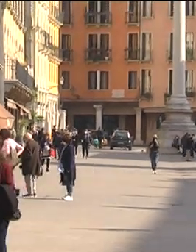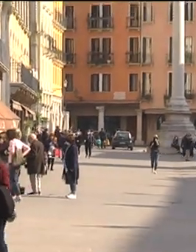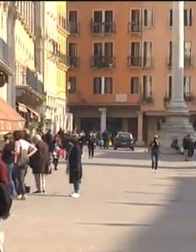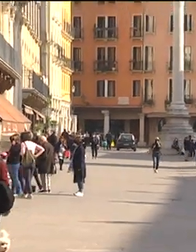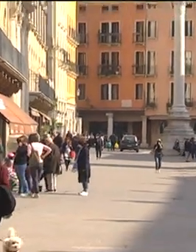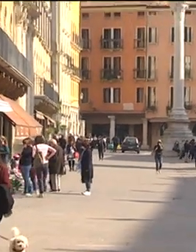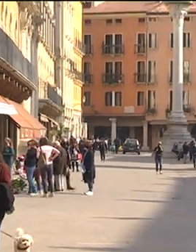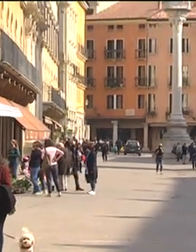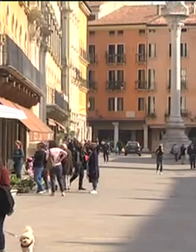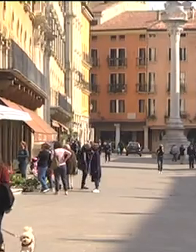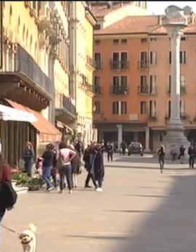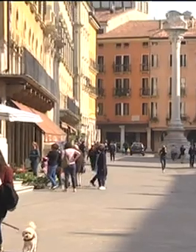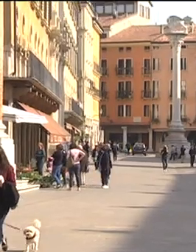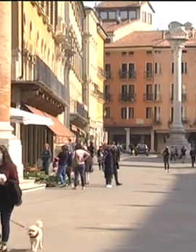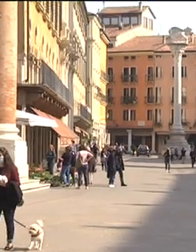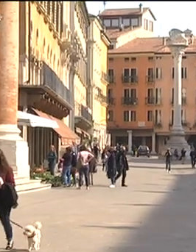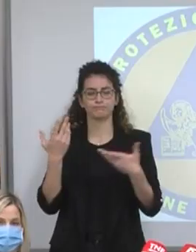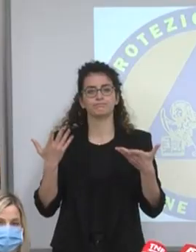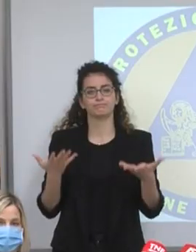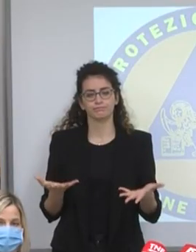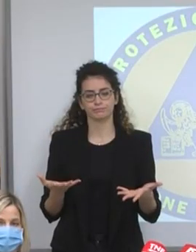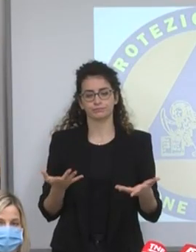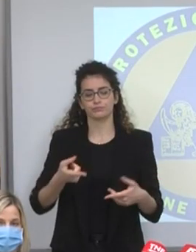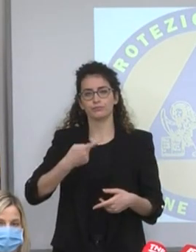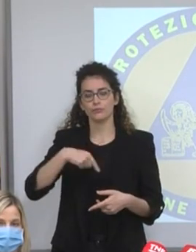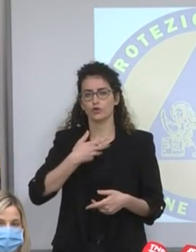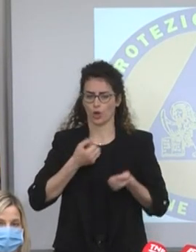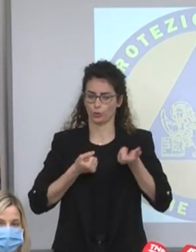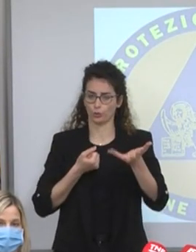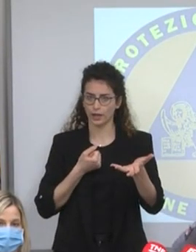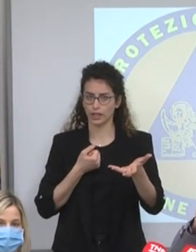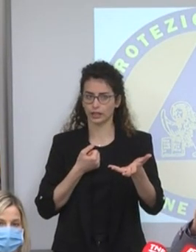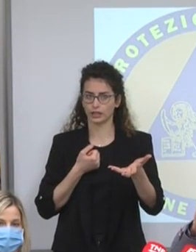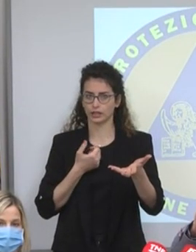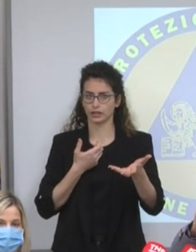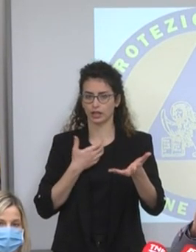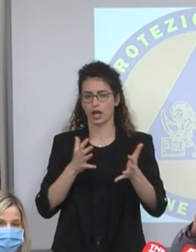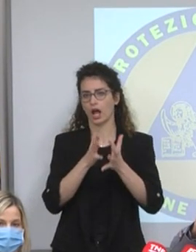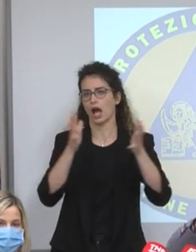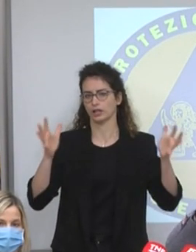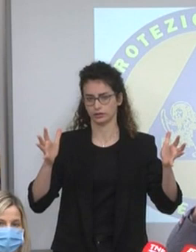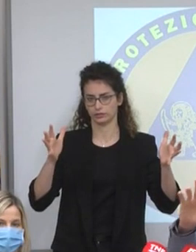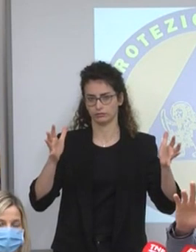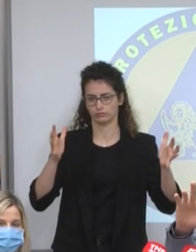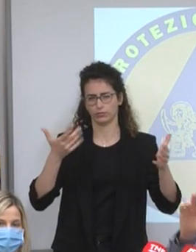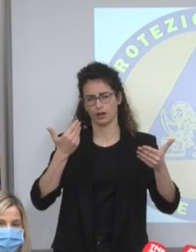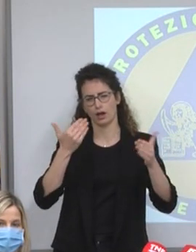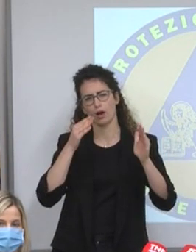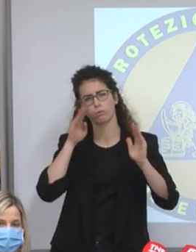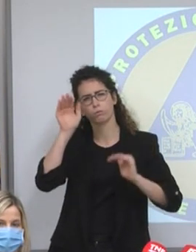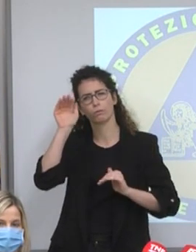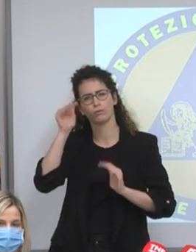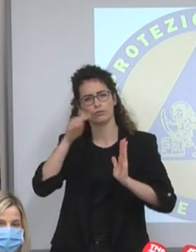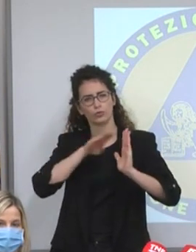dicono i numeri lo annuncia luca zaia noi abbiamo dei dati macro proiezioni